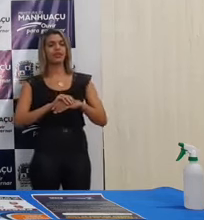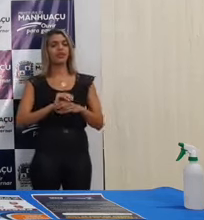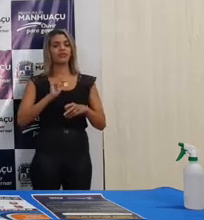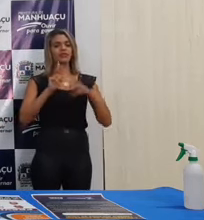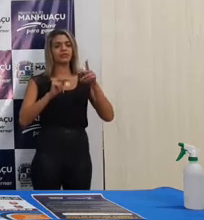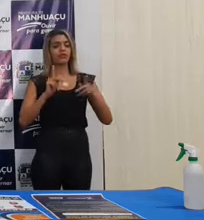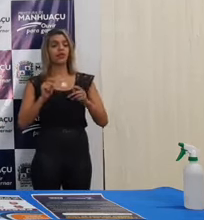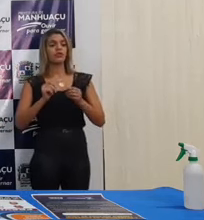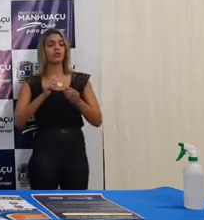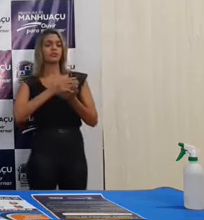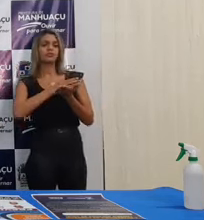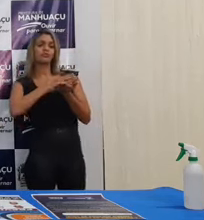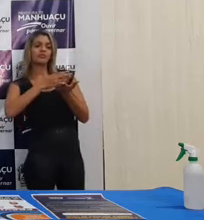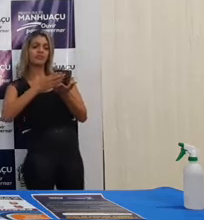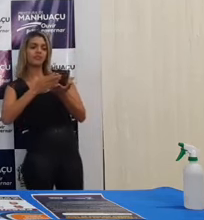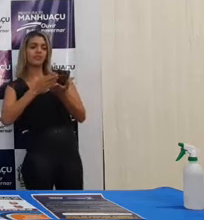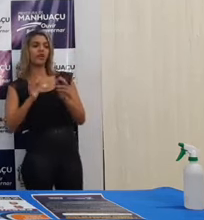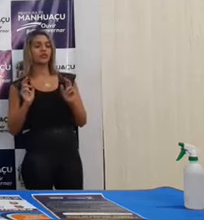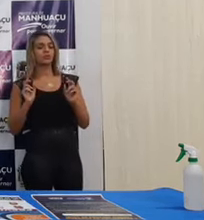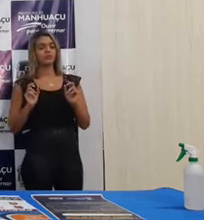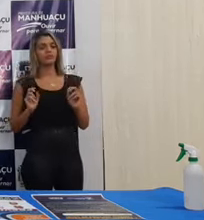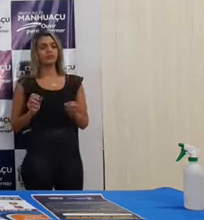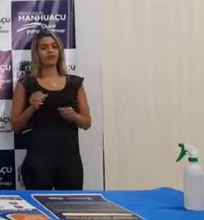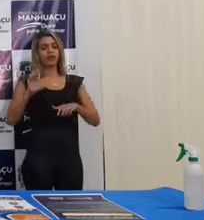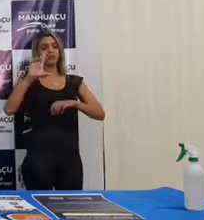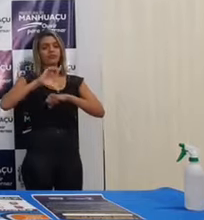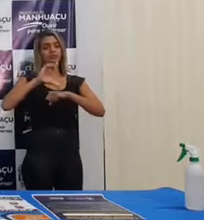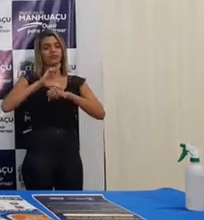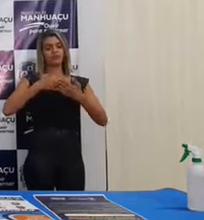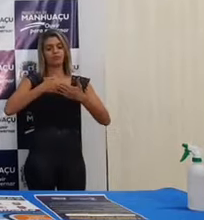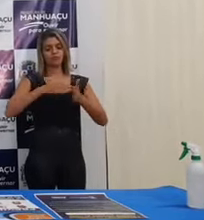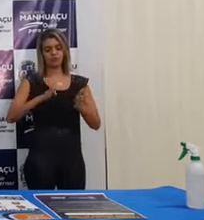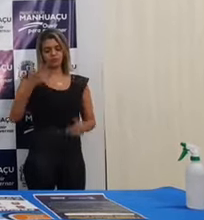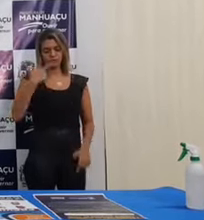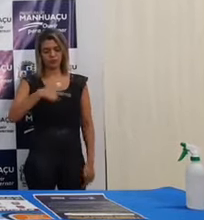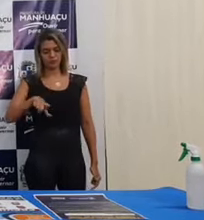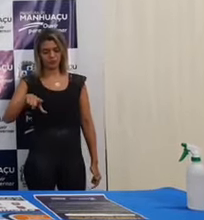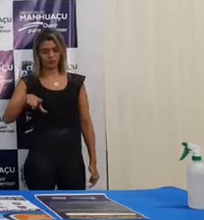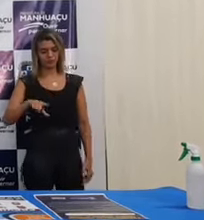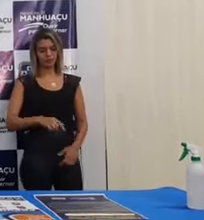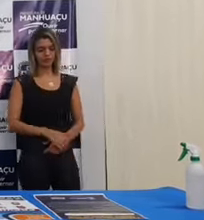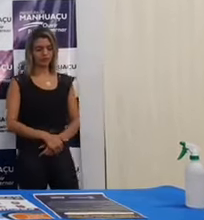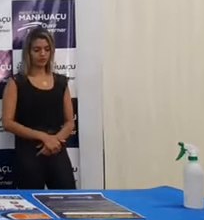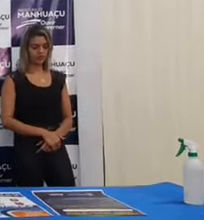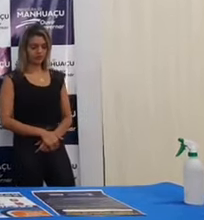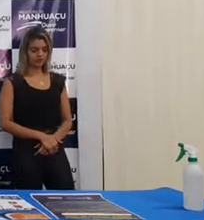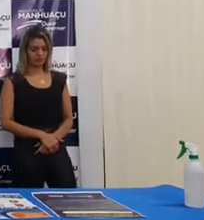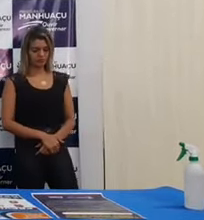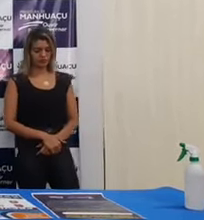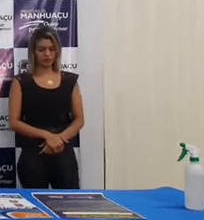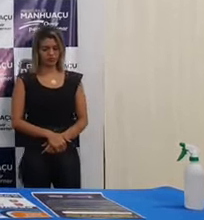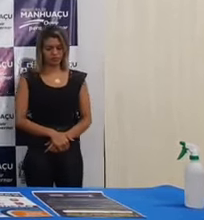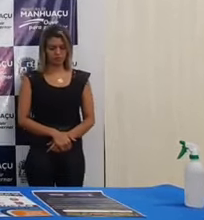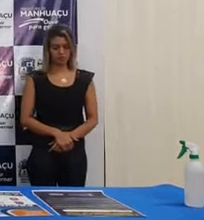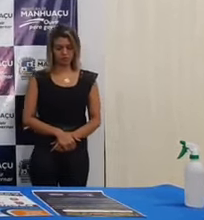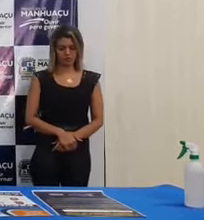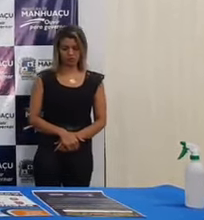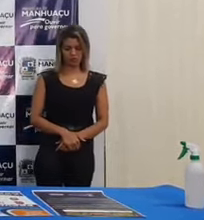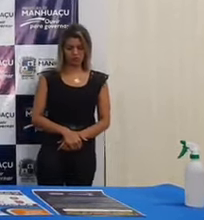ao funcionamento do comércio no município. Todo o trabalho do comitê prioriza a preservação de vidas